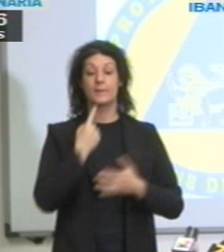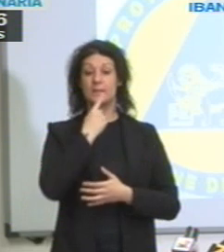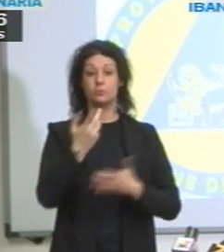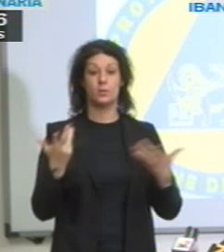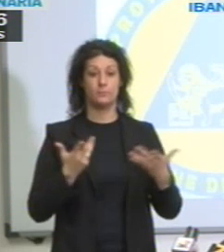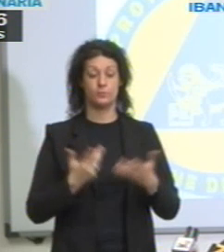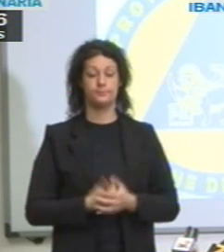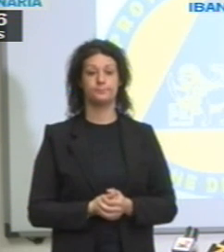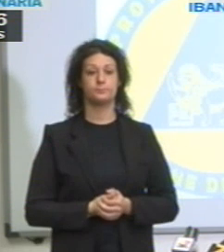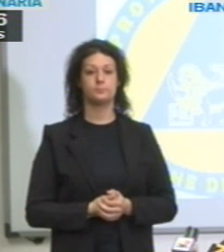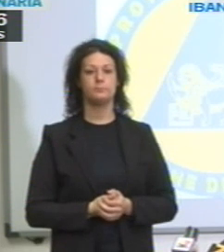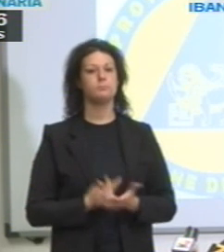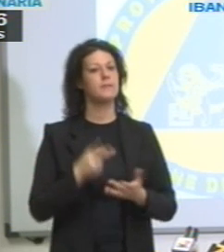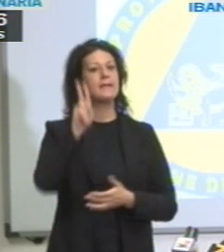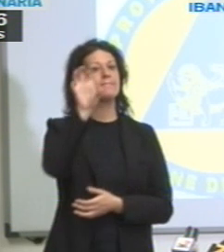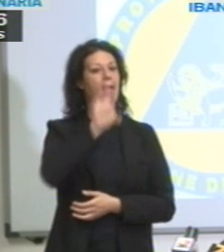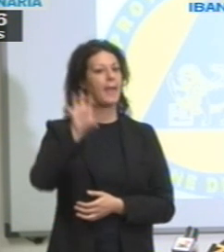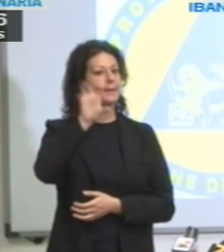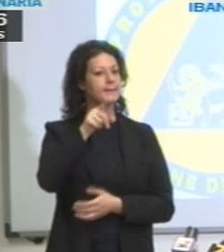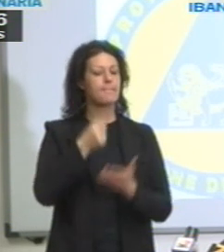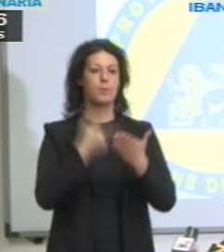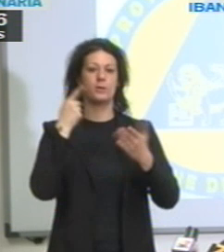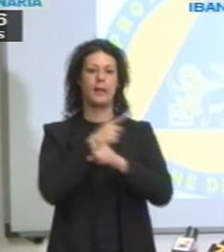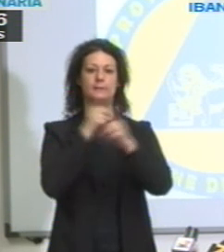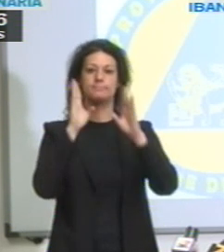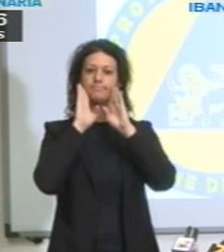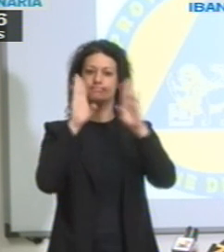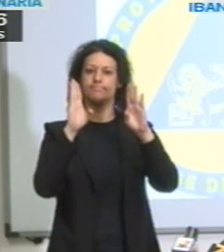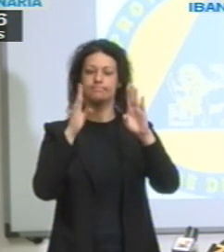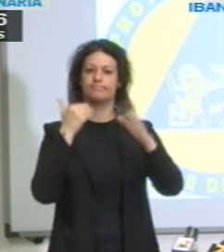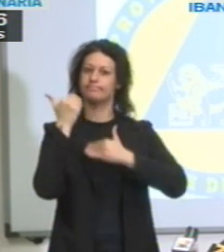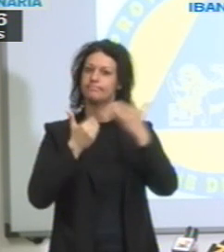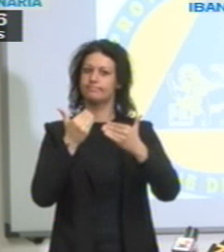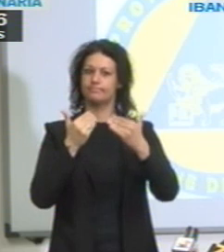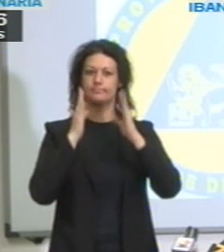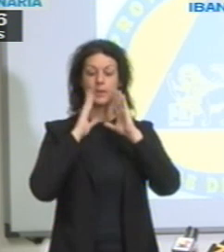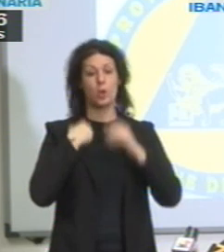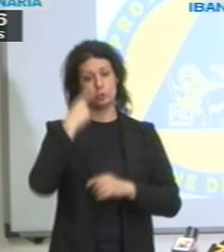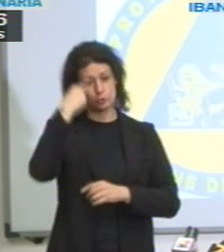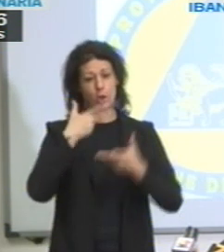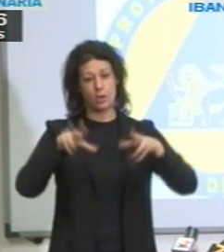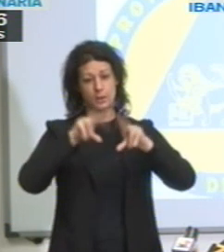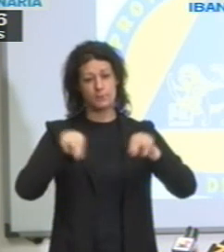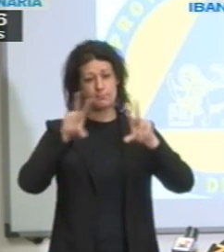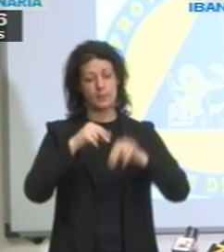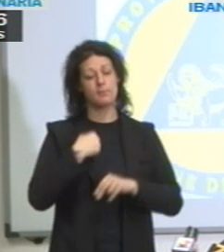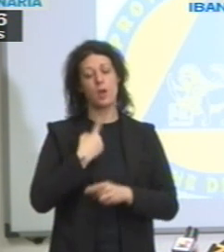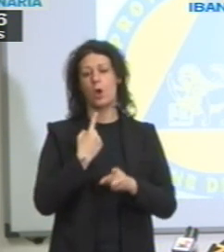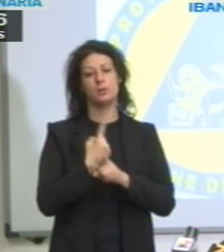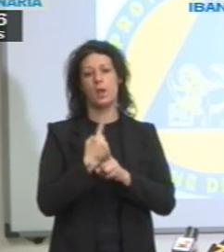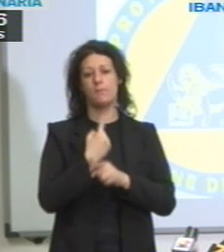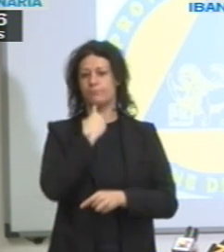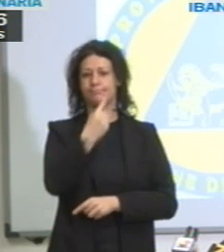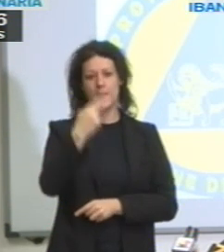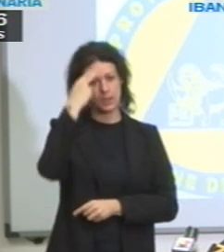fondamentale dire ai veneti di non abbassare la guardia, so che sono ripetitivo, ma io ho l'obbligo di ricordarlo tutti i giorni, di sapere